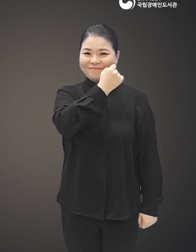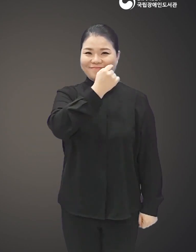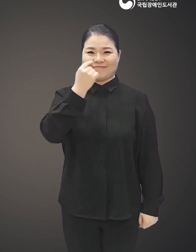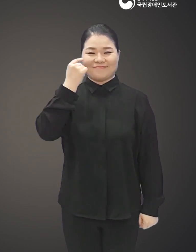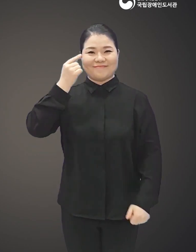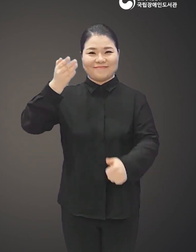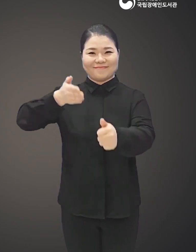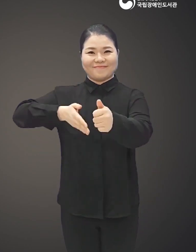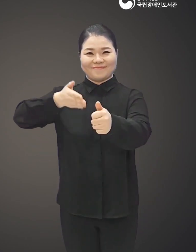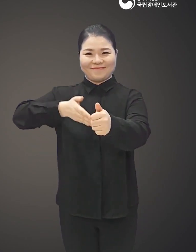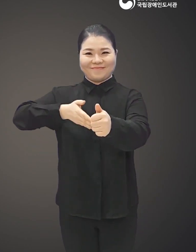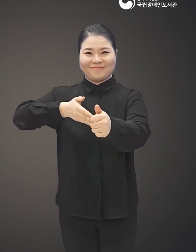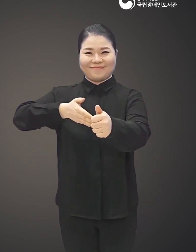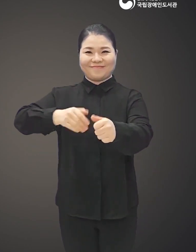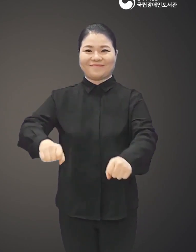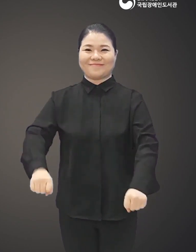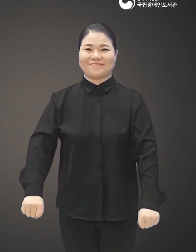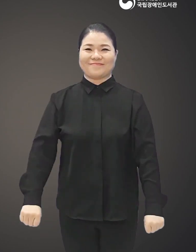출판사 미메시스.